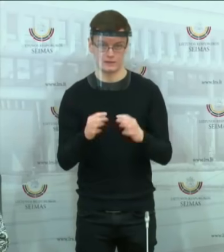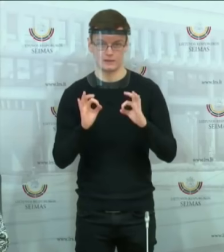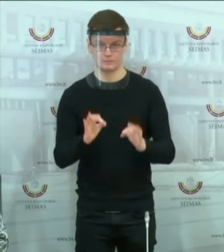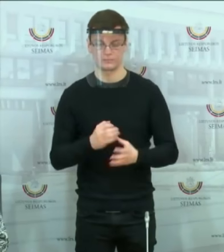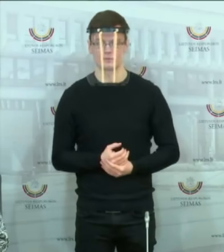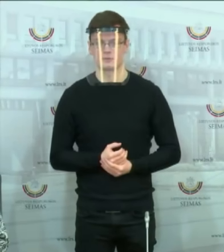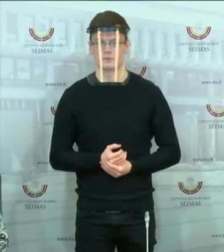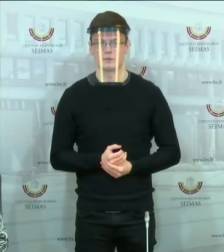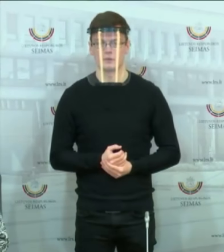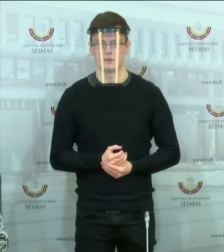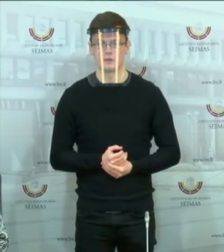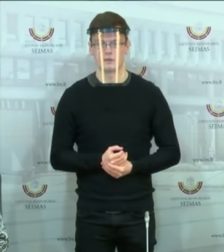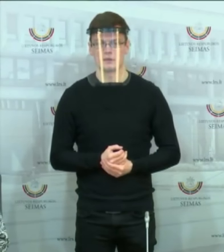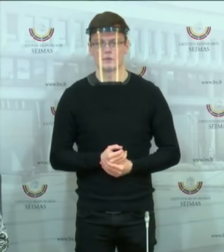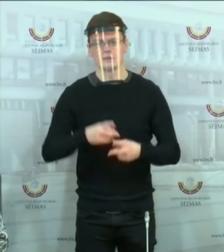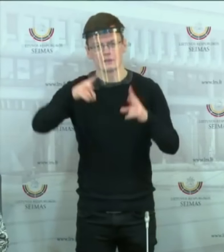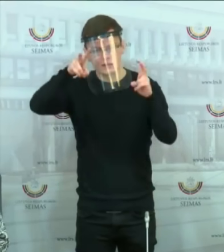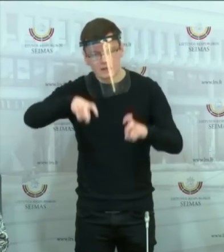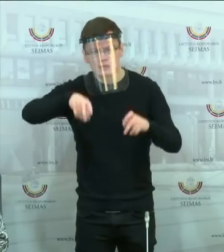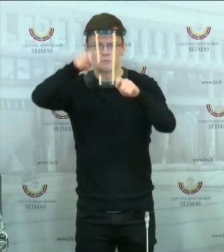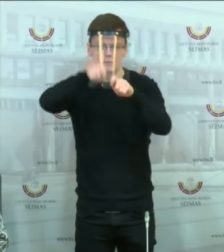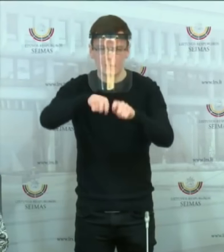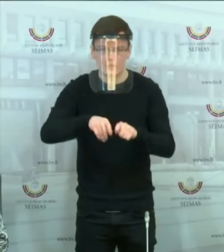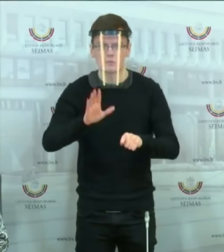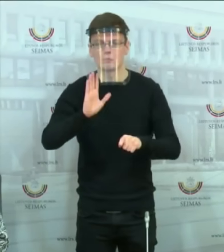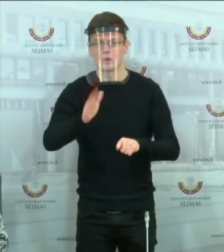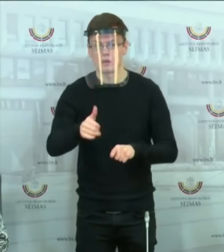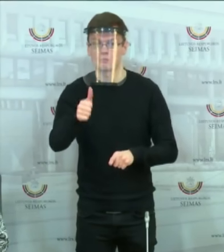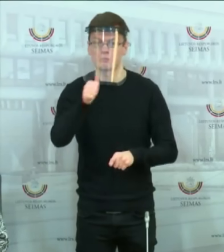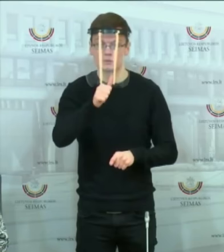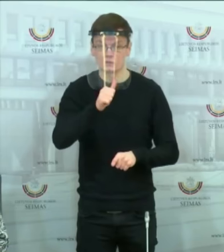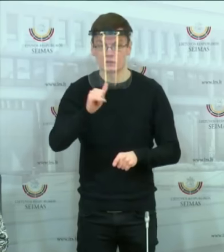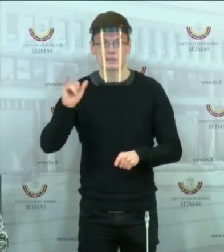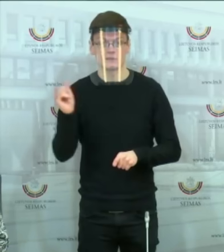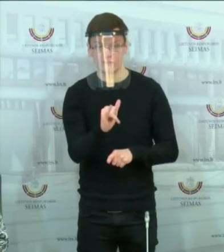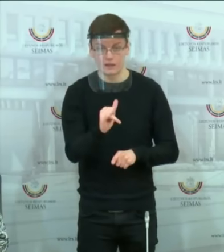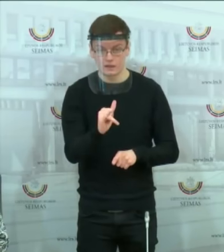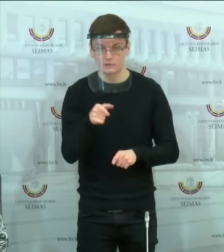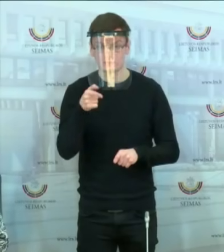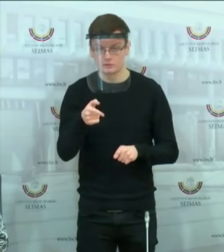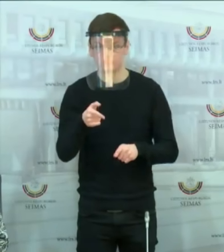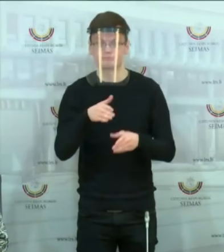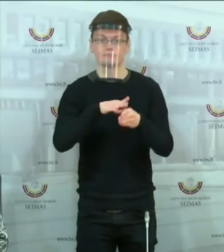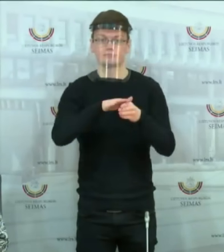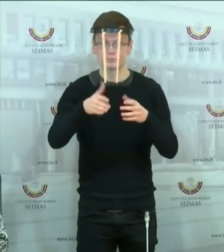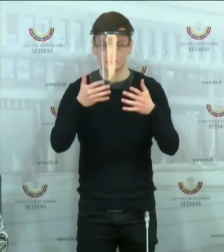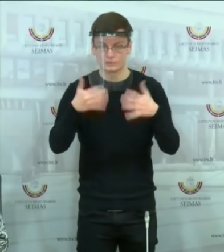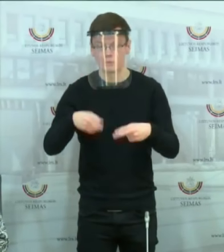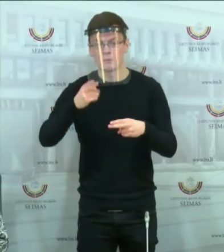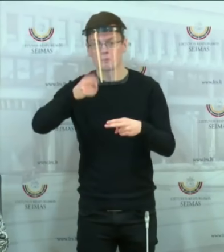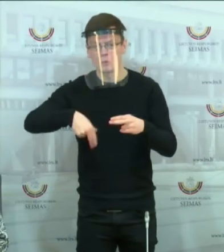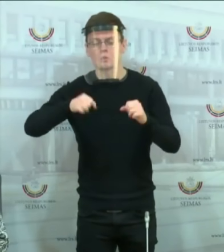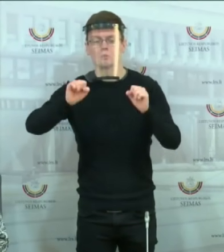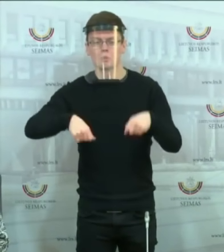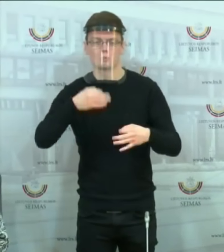tyrimai bus atliekami, aš manau, kad kai jie bus atlikti, kai bus epidemiologinis vertinimas atliktas, va, tų tokių atsitiktinių jungčių, mes tada